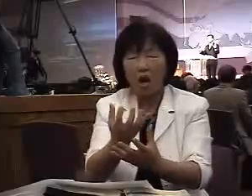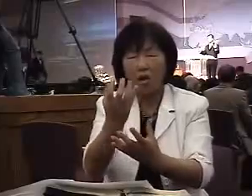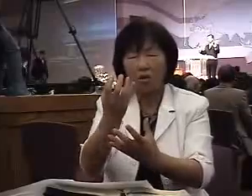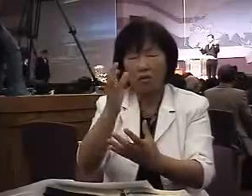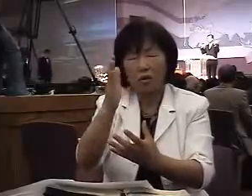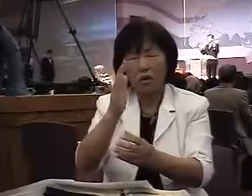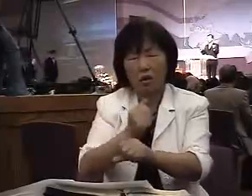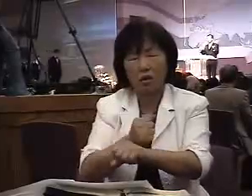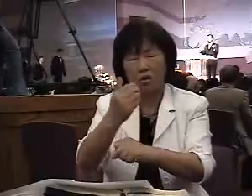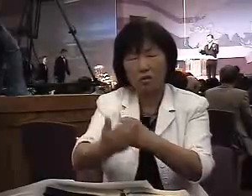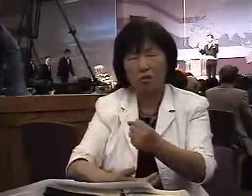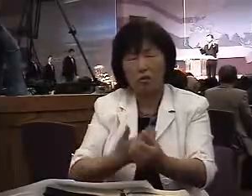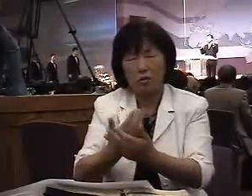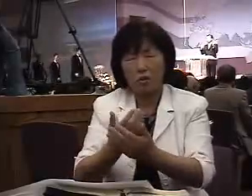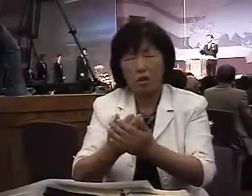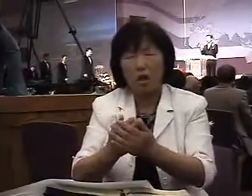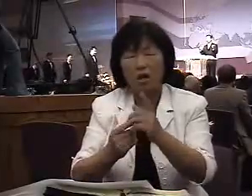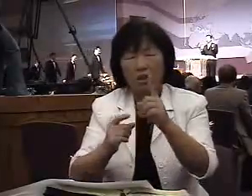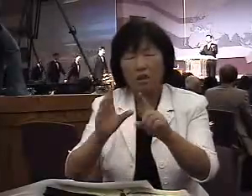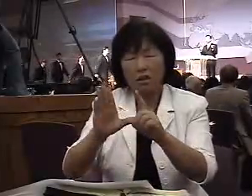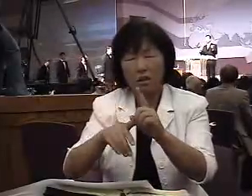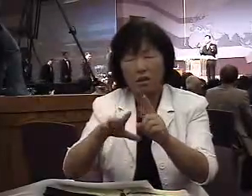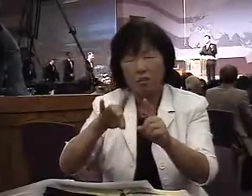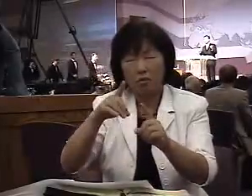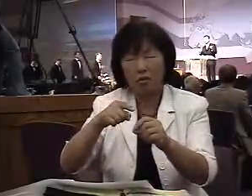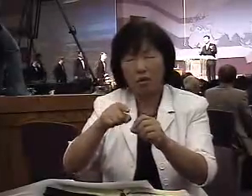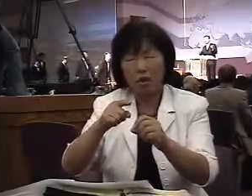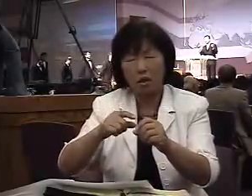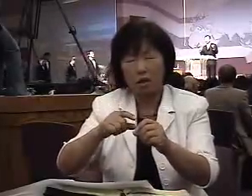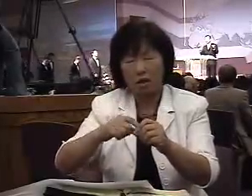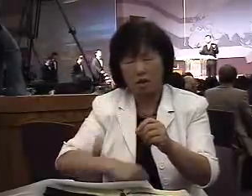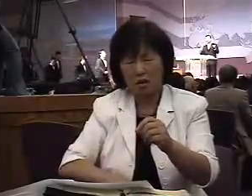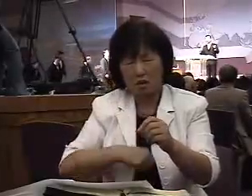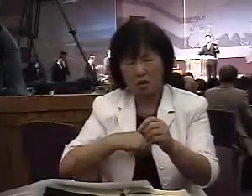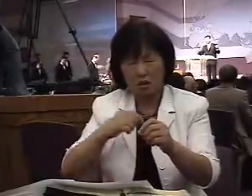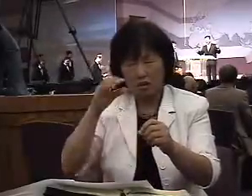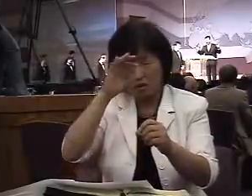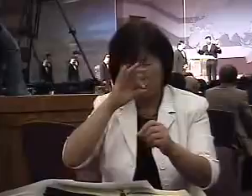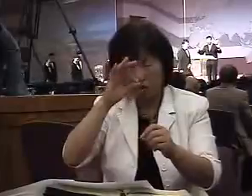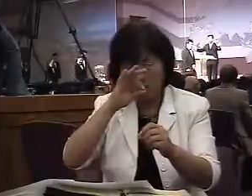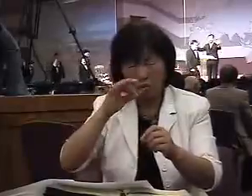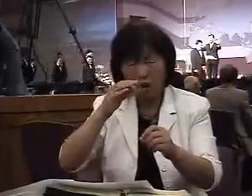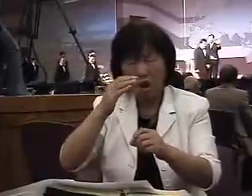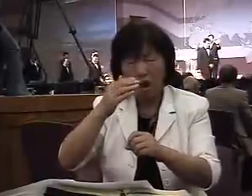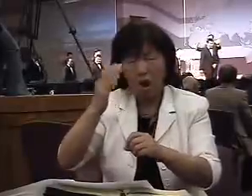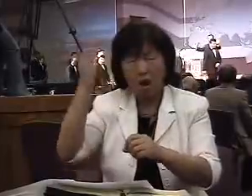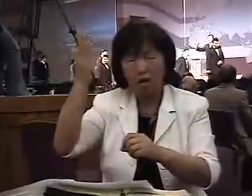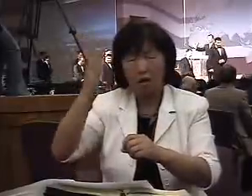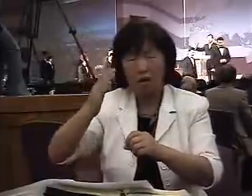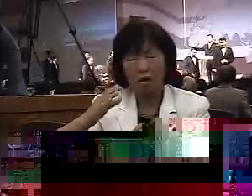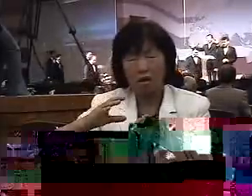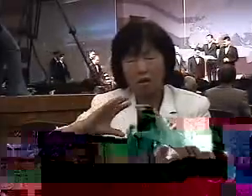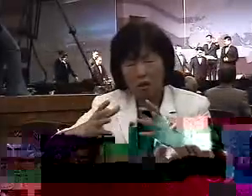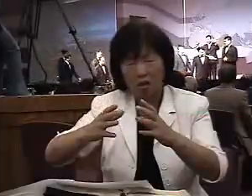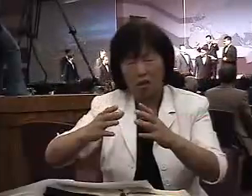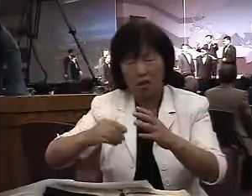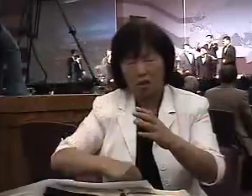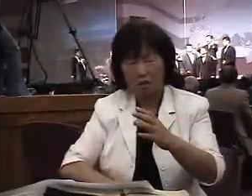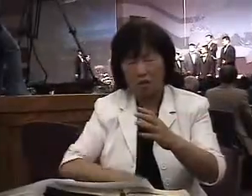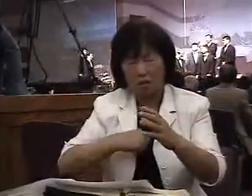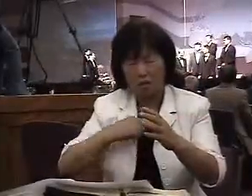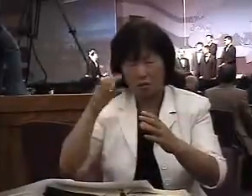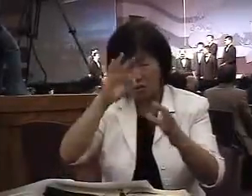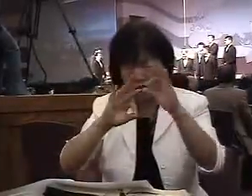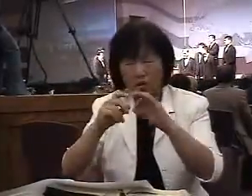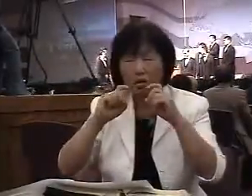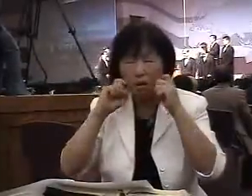주시옵소서. 우리 한번 이 시간에 먼저 그의 나라와 의를 구할 수 있는 그러한 마음으로 우리 간절히 기도할 수 있기를 바랍니다.